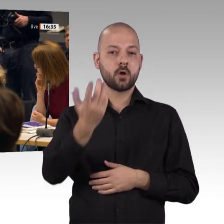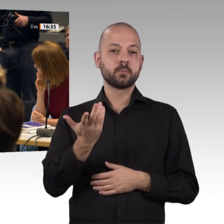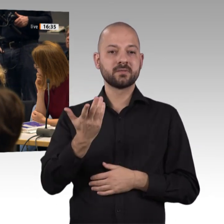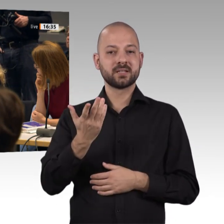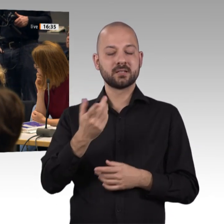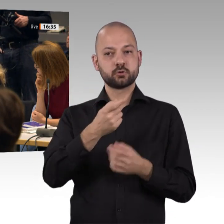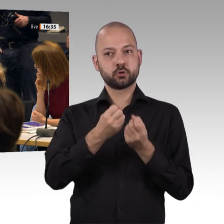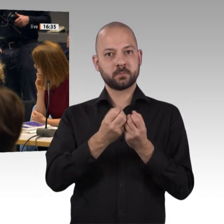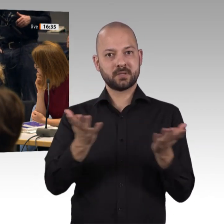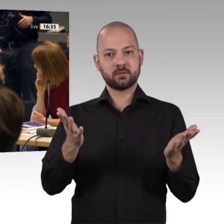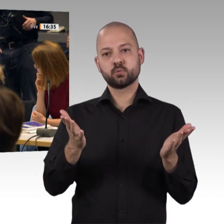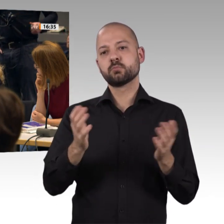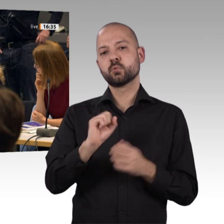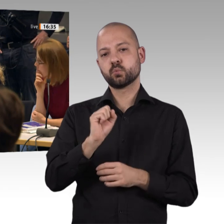von